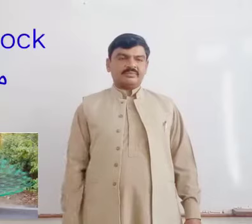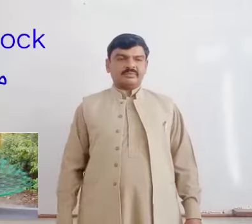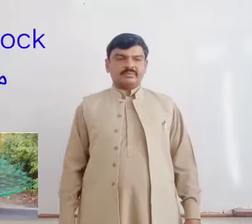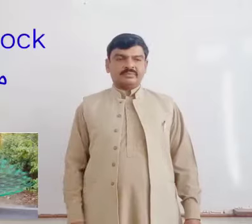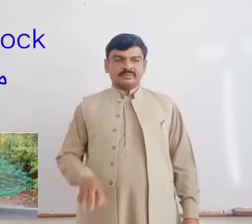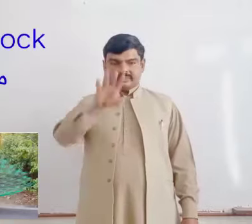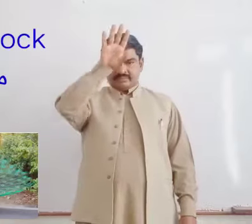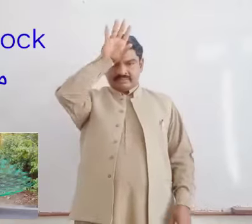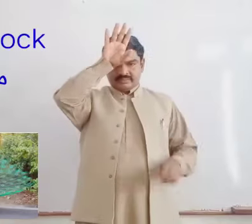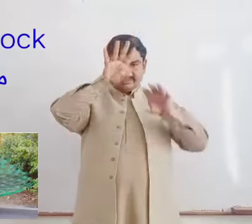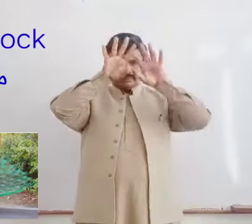मोर,